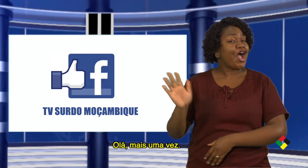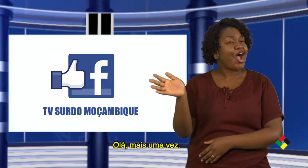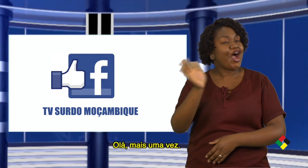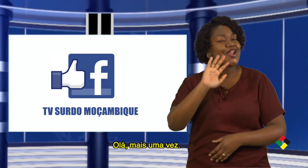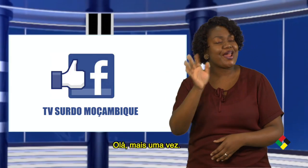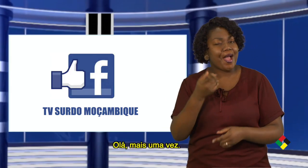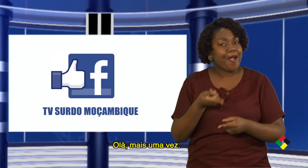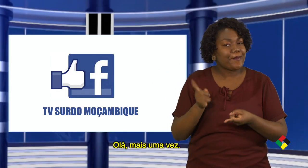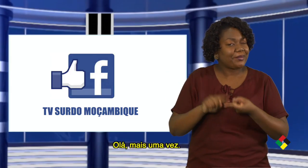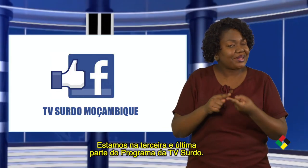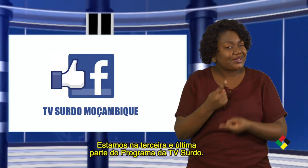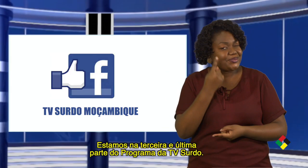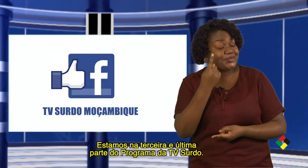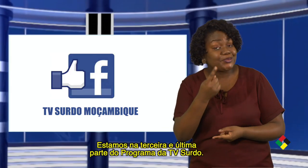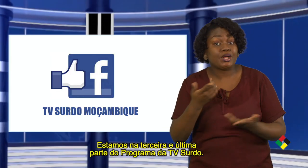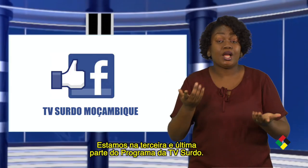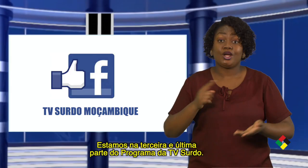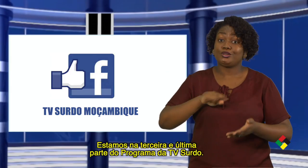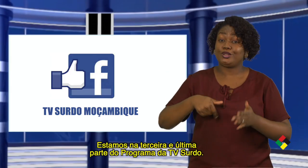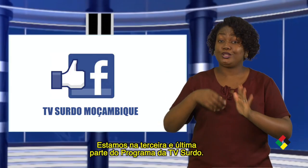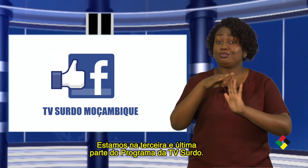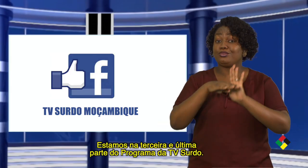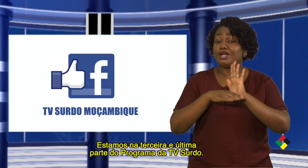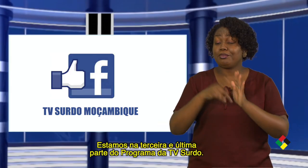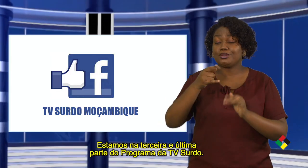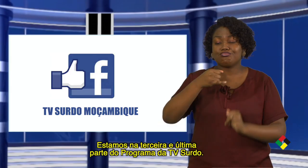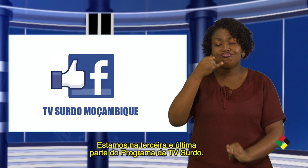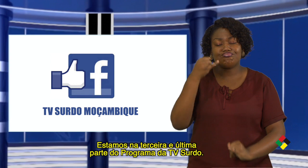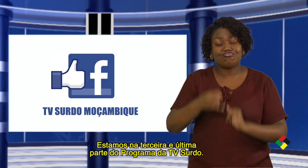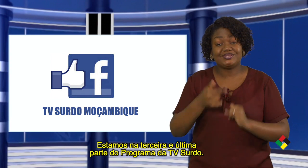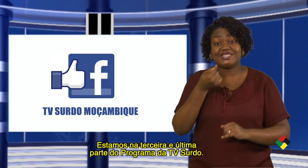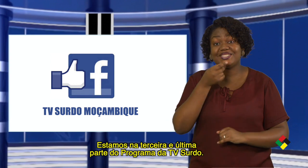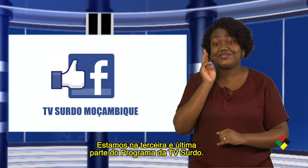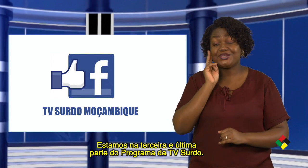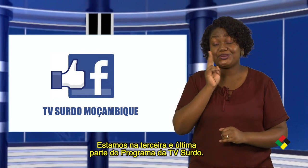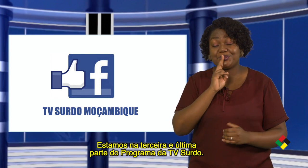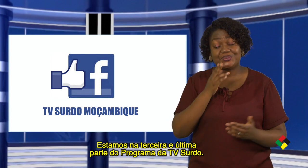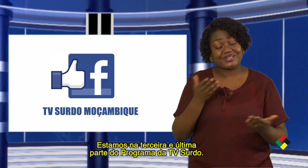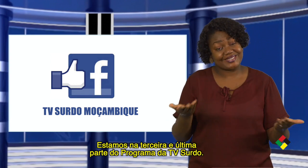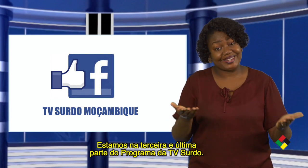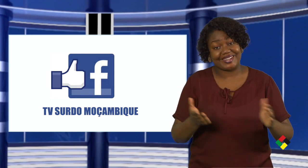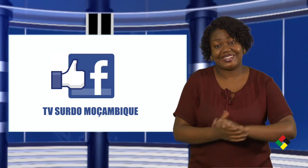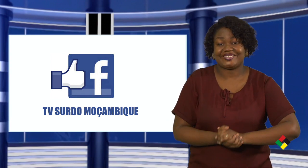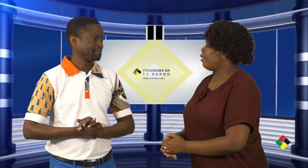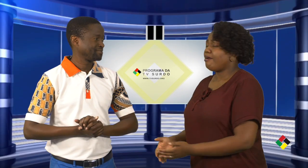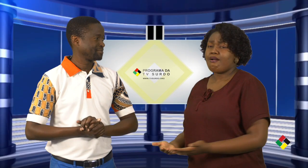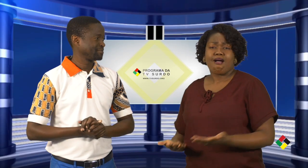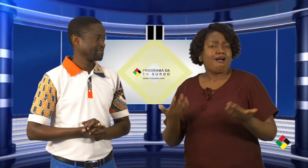Olá mais uma vez, estamos na terceira e última parte do programa da TV Surdo.